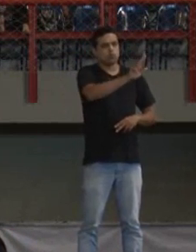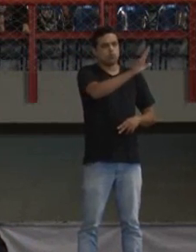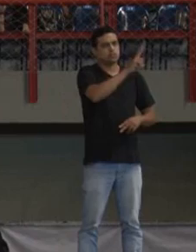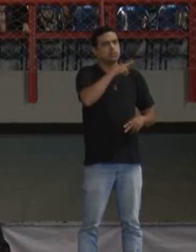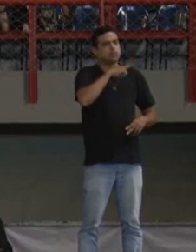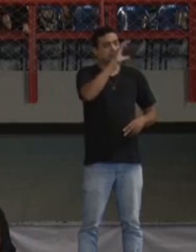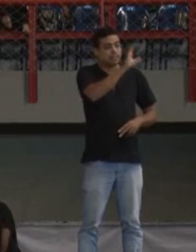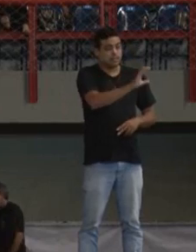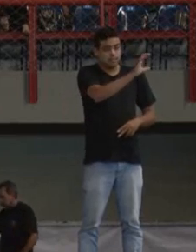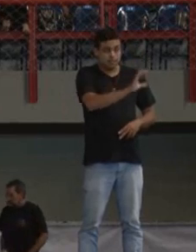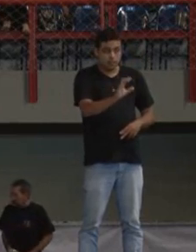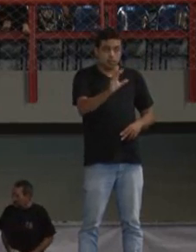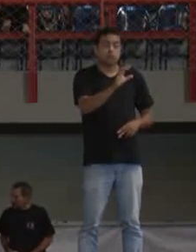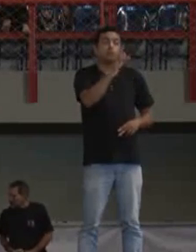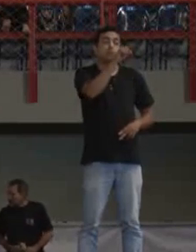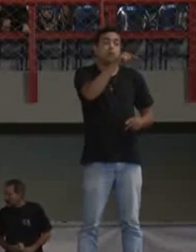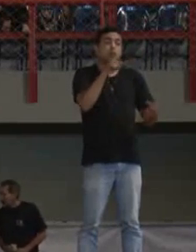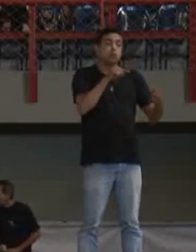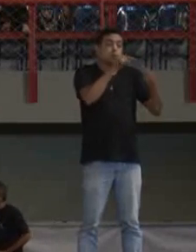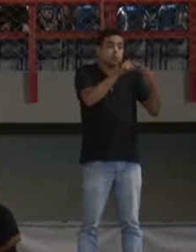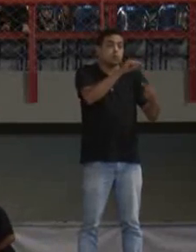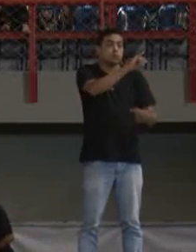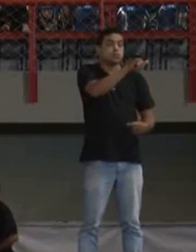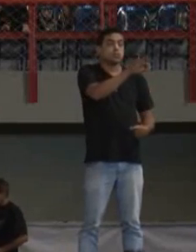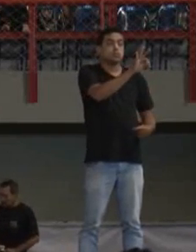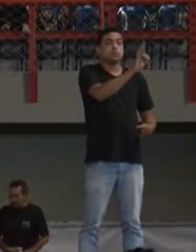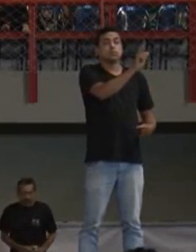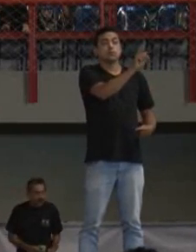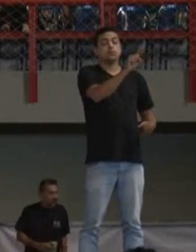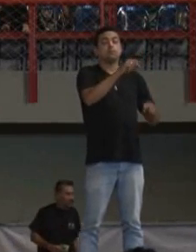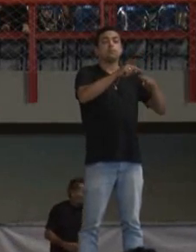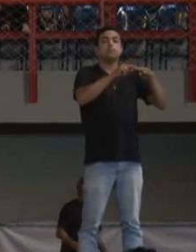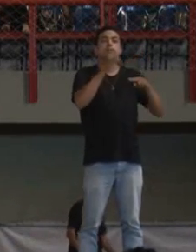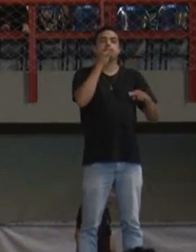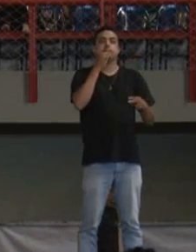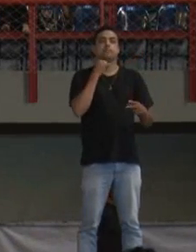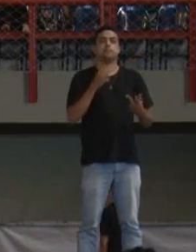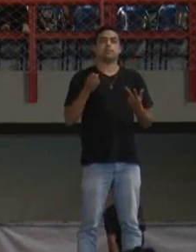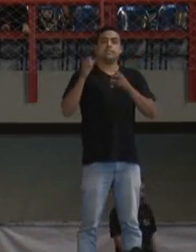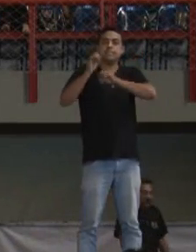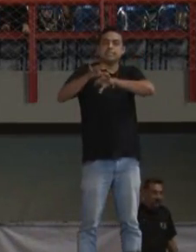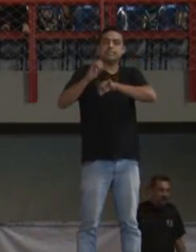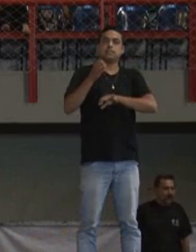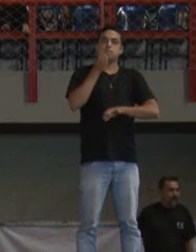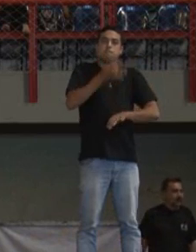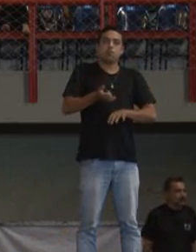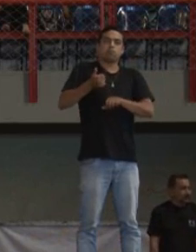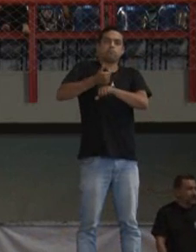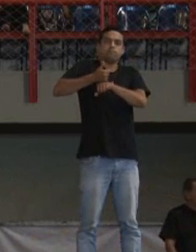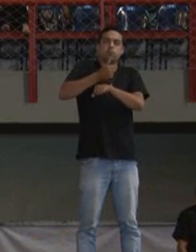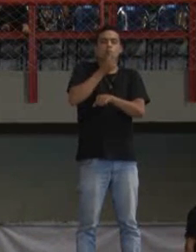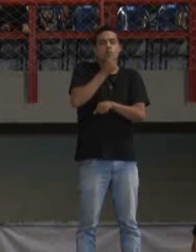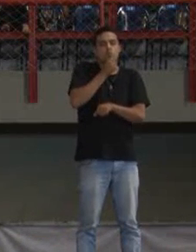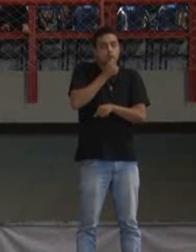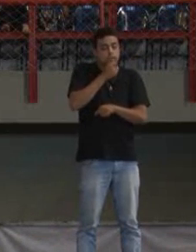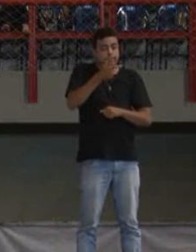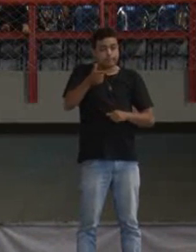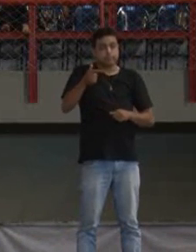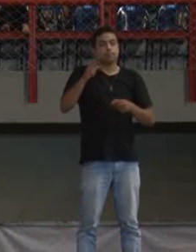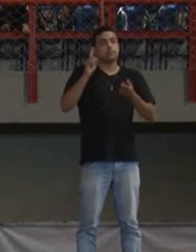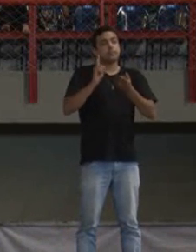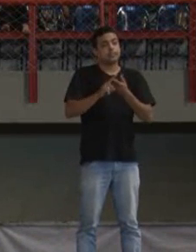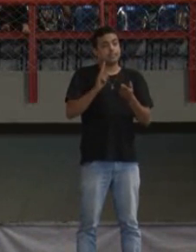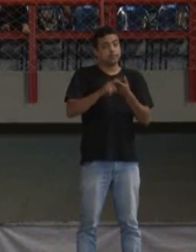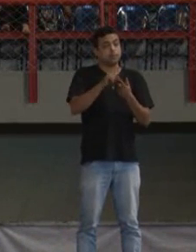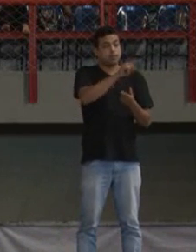certo? Se o ensino já não era de tamanha qualidade naquela época, quando os jesuítas